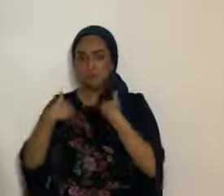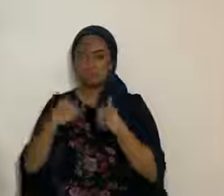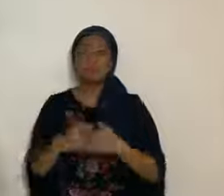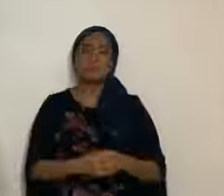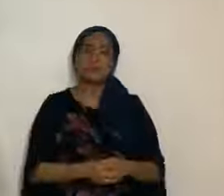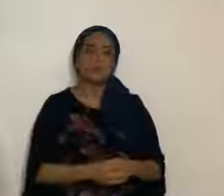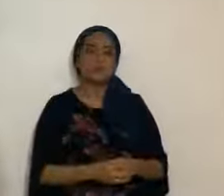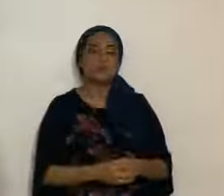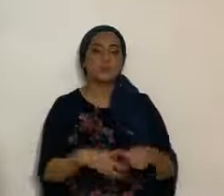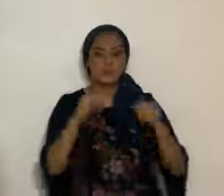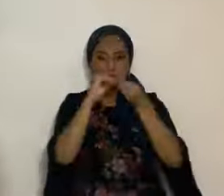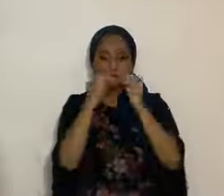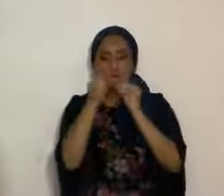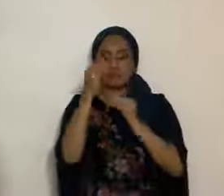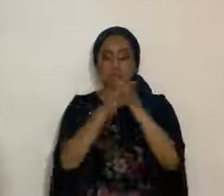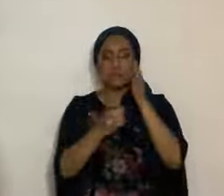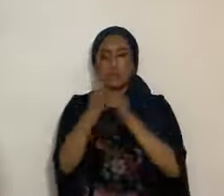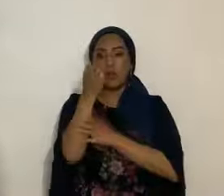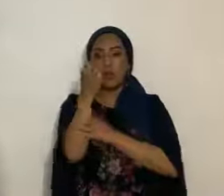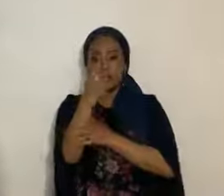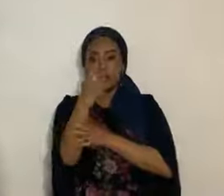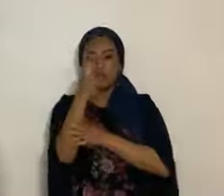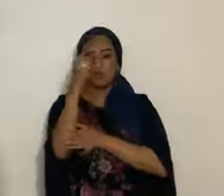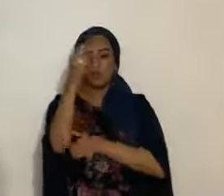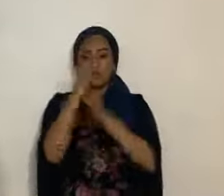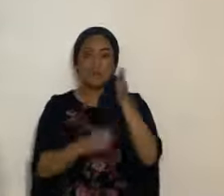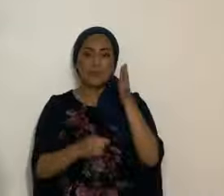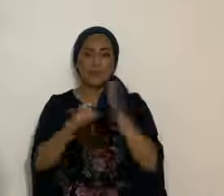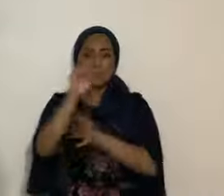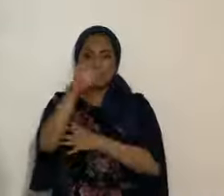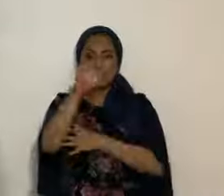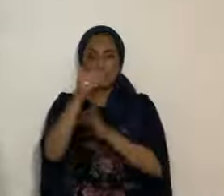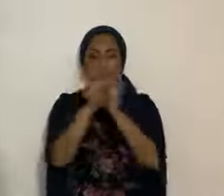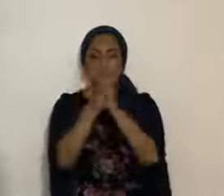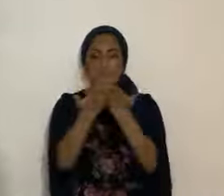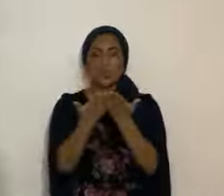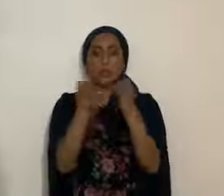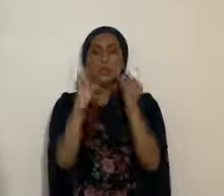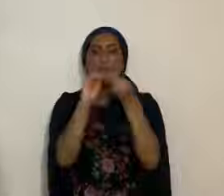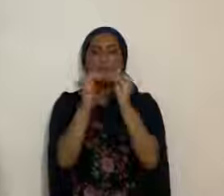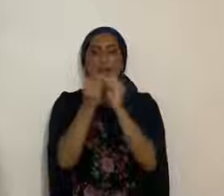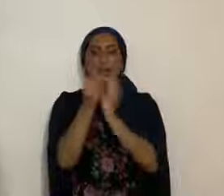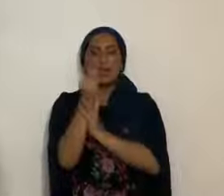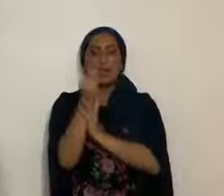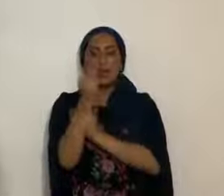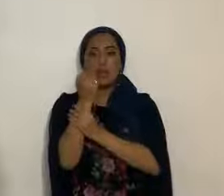Vamos a Números 11, capítulo 10, Números 11, verso 10, por favor.